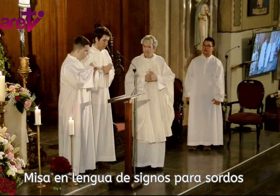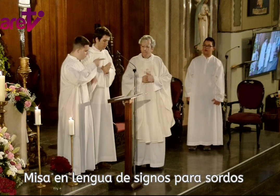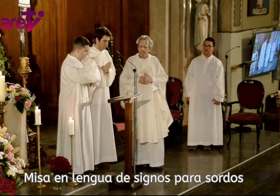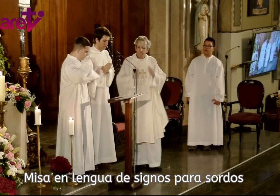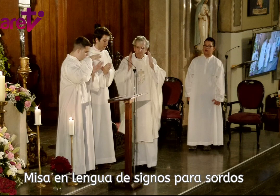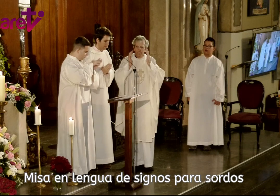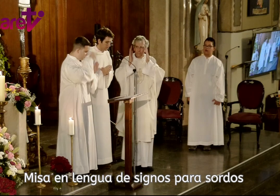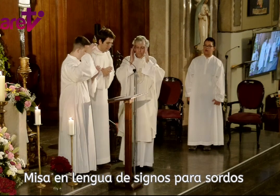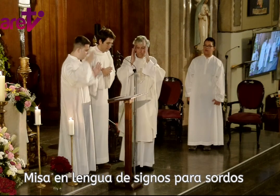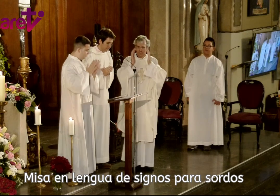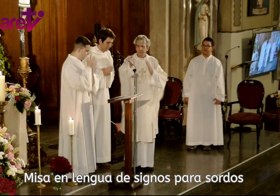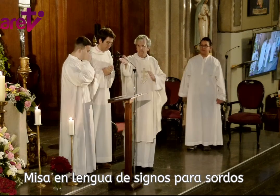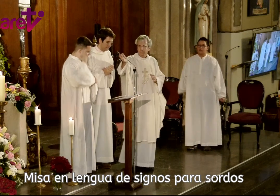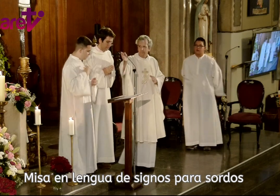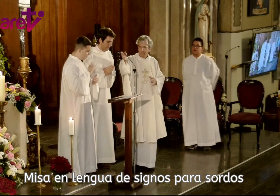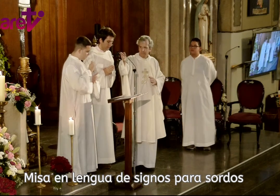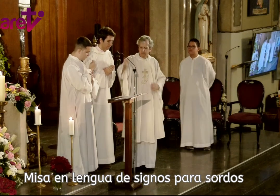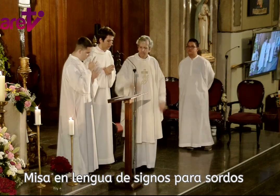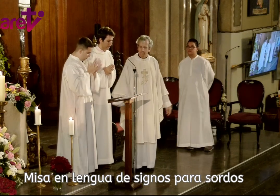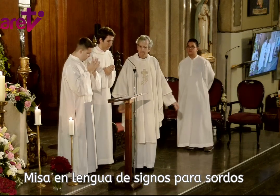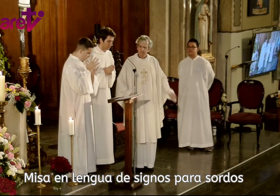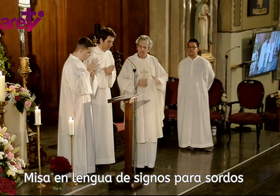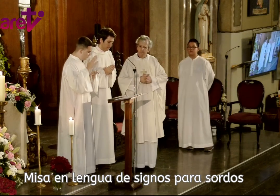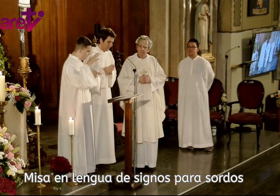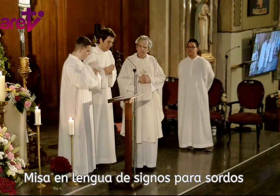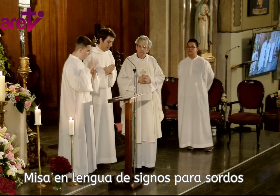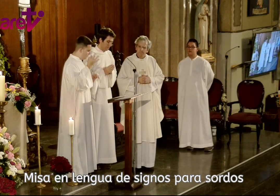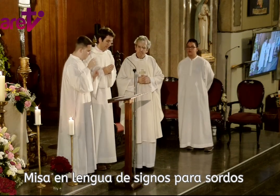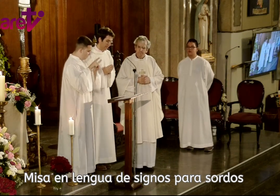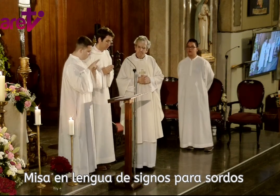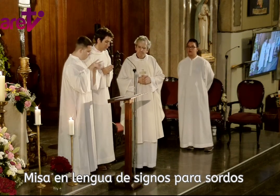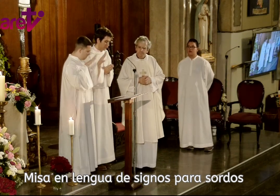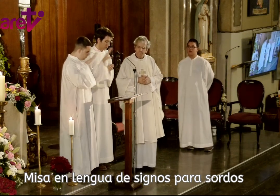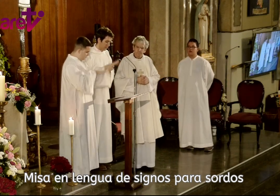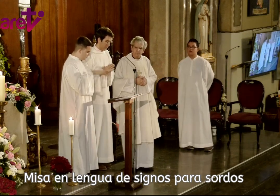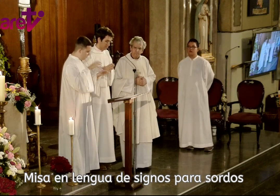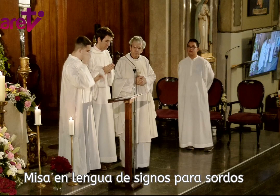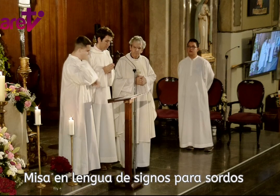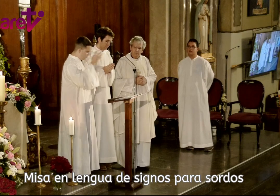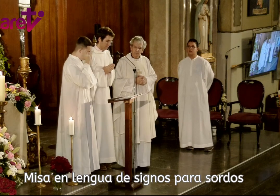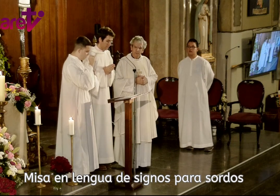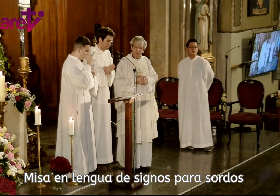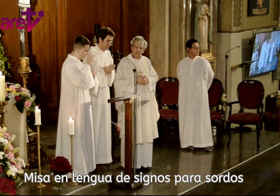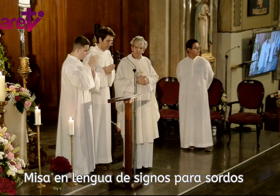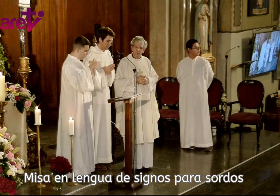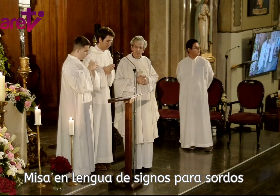Por nuestra parroquia de Santa Teresita del Niño Jesús, para que como patrona de las misiones y modelo de